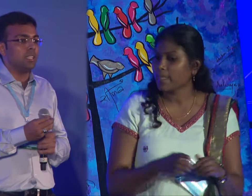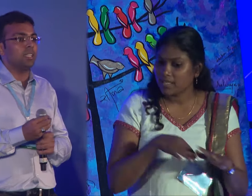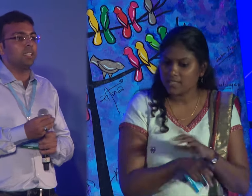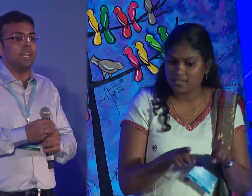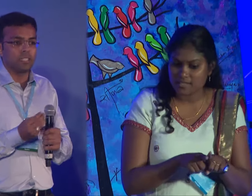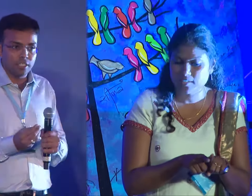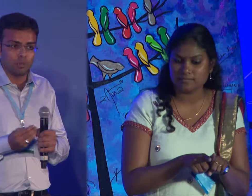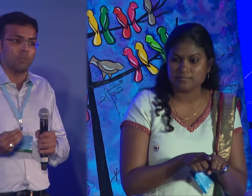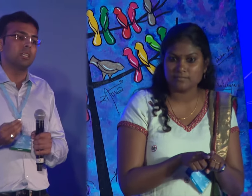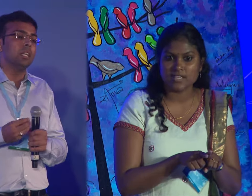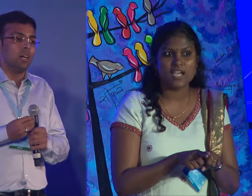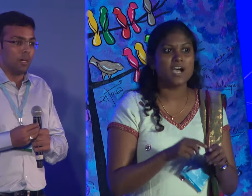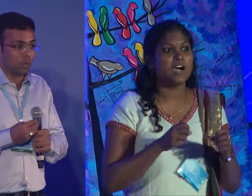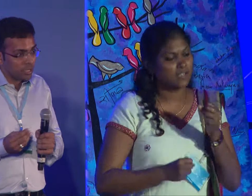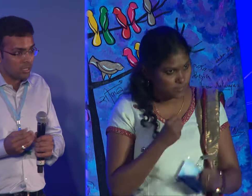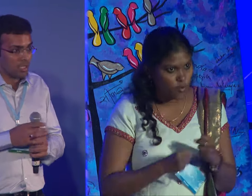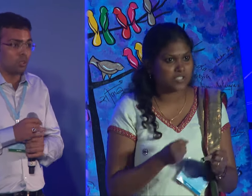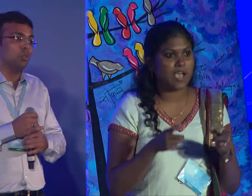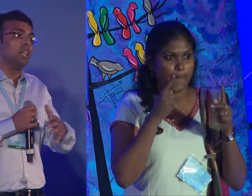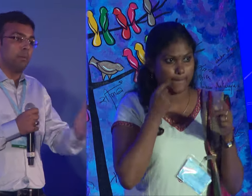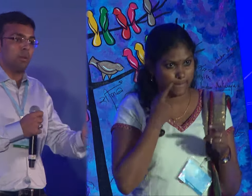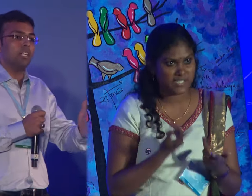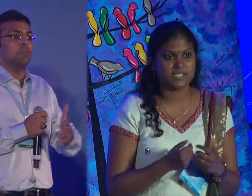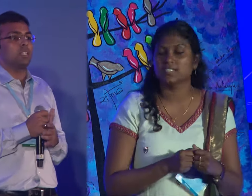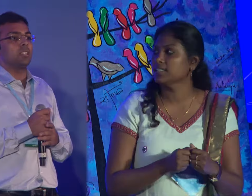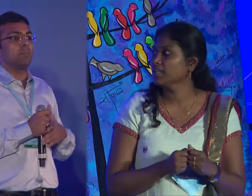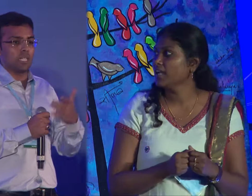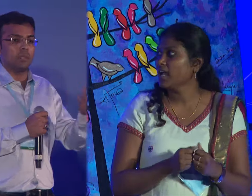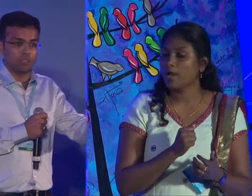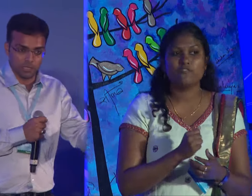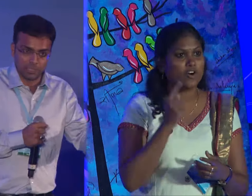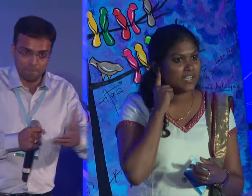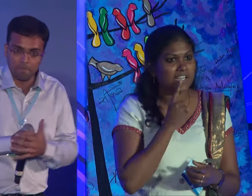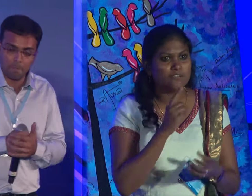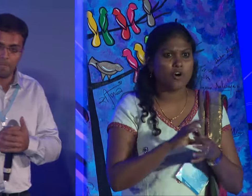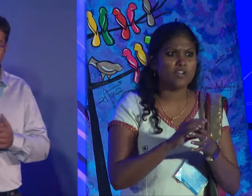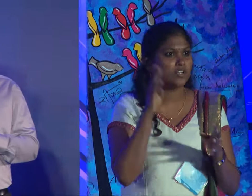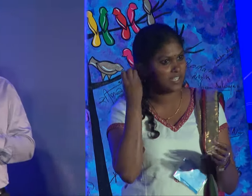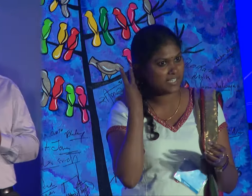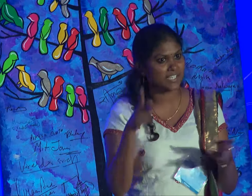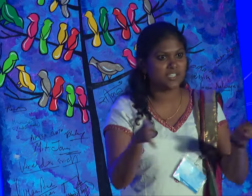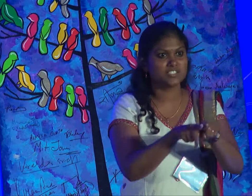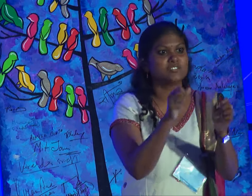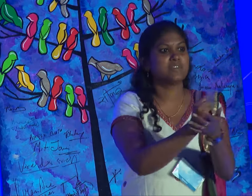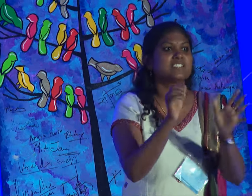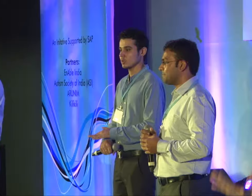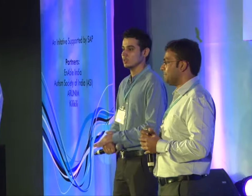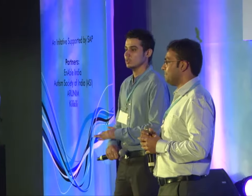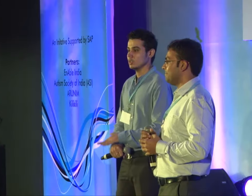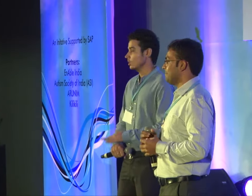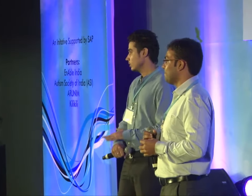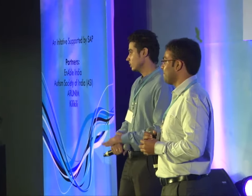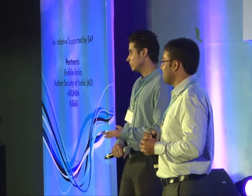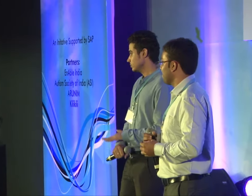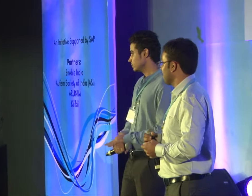लोग इस तरीके के एथलीट्स को प्रॉपर प्रोविजंस के थ्रू एबल बॉडीड कंपटीशन के अंदर पार्टिसिपेट करवा सकते हैं।